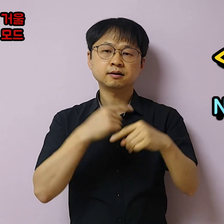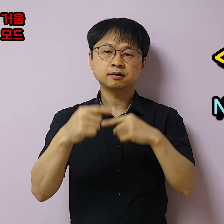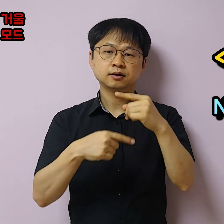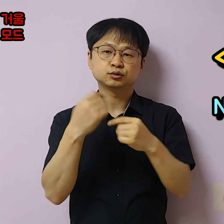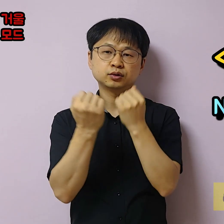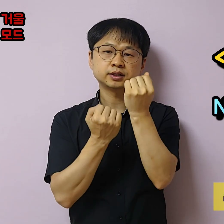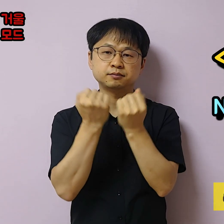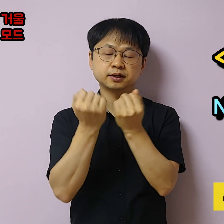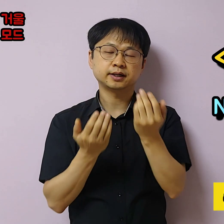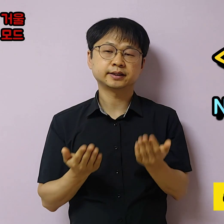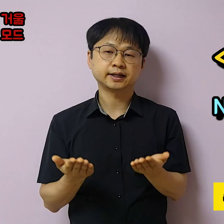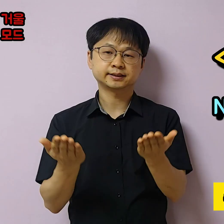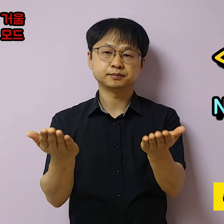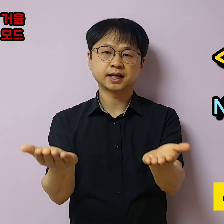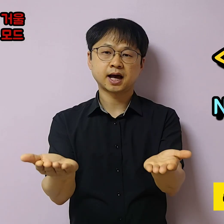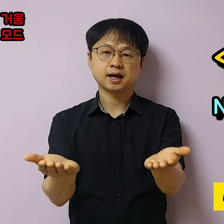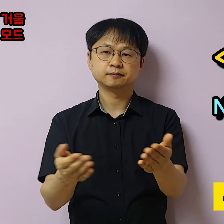대해서 수어 설명을 해드리겠습니다.